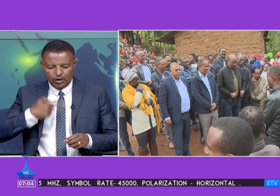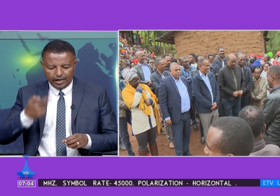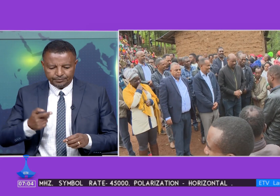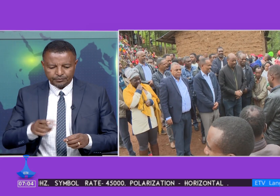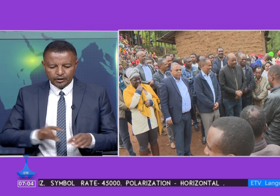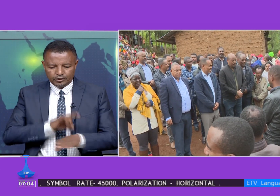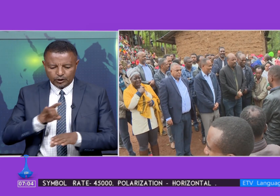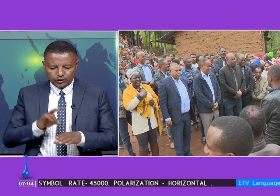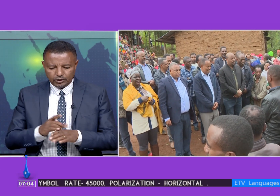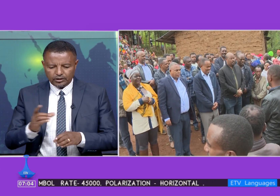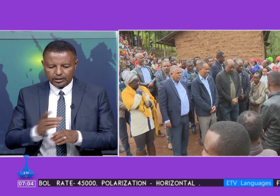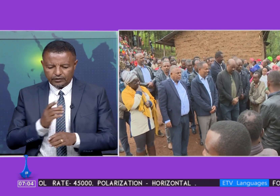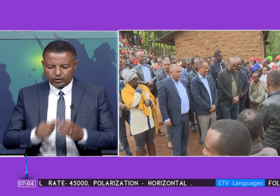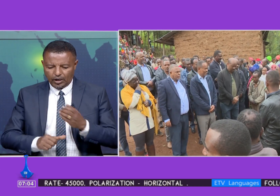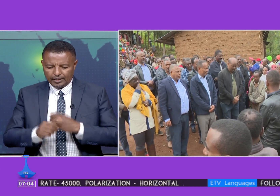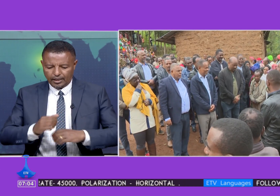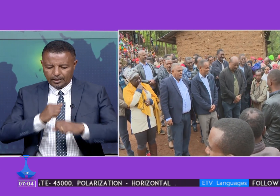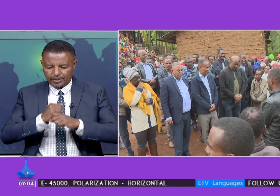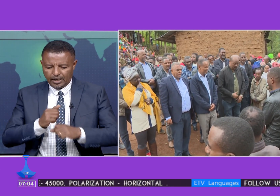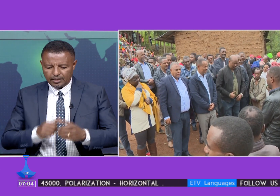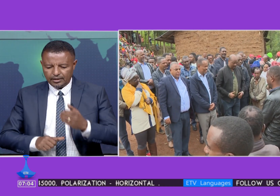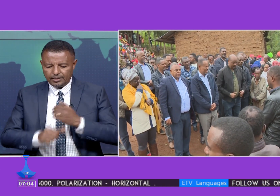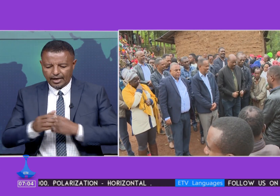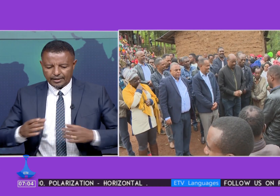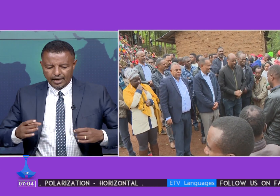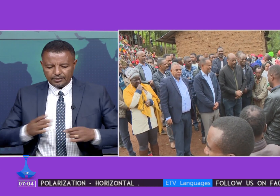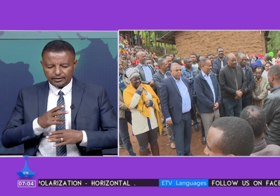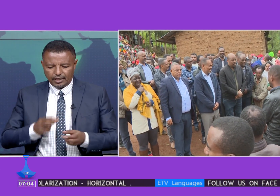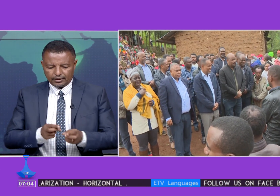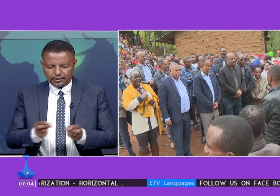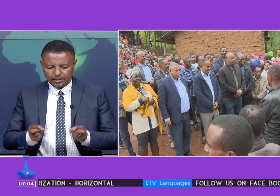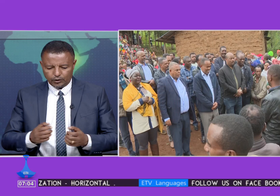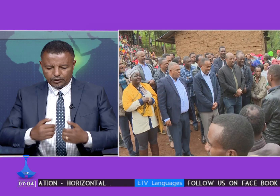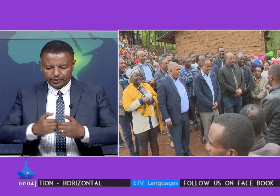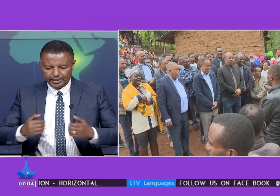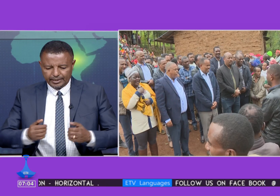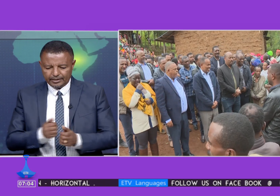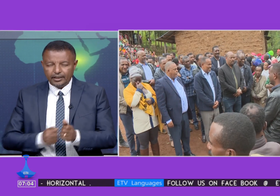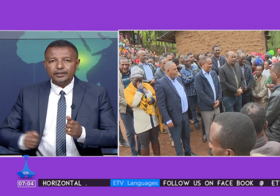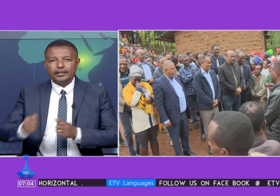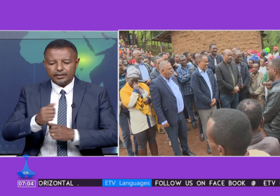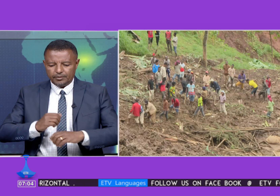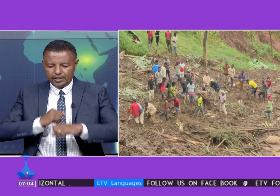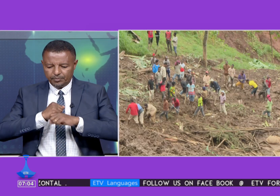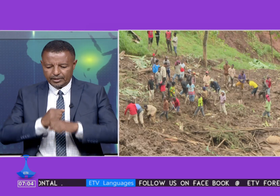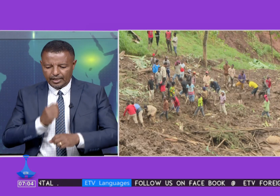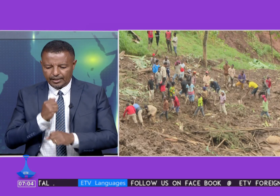ብለዋል። ዜጎችን ከተፈጥሮ አደጋ ለመከላከል የአደጋ ስጋት ቀጠናዎችን በመለየት የቅድመ መከላከያ